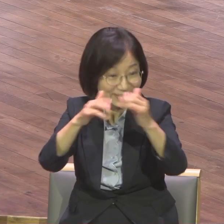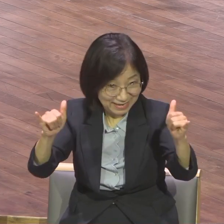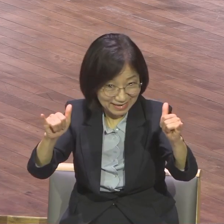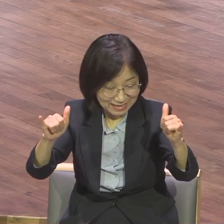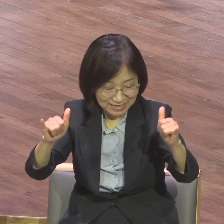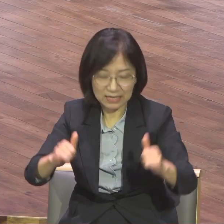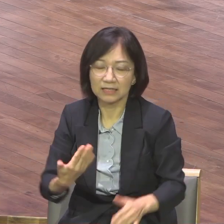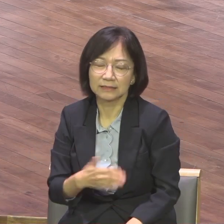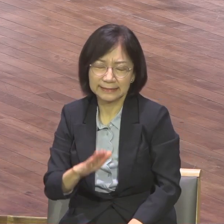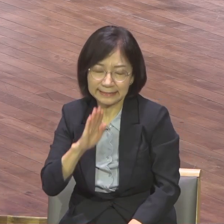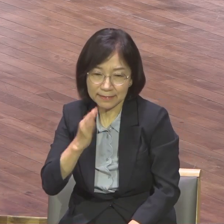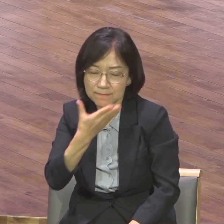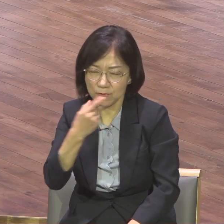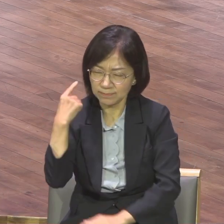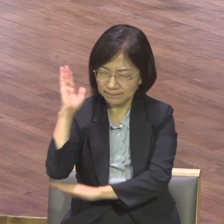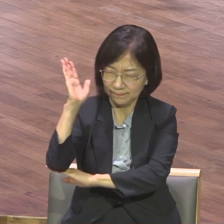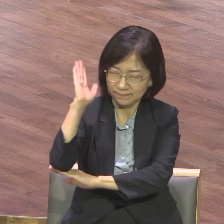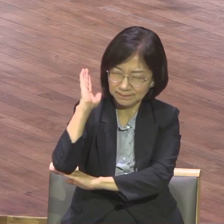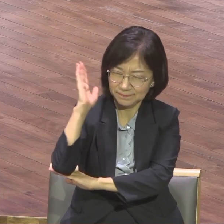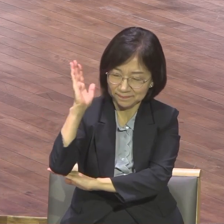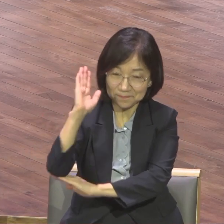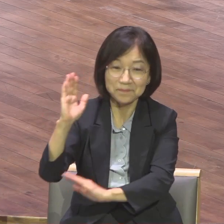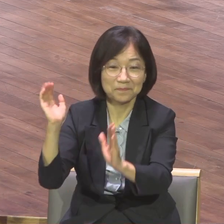참복음을 선포하고